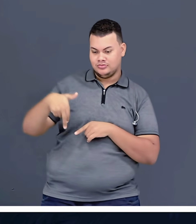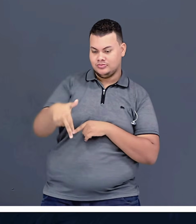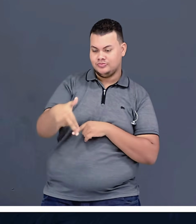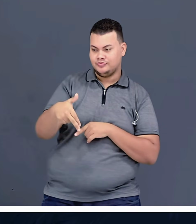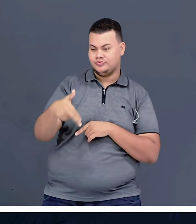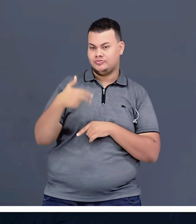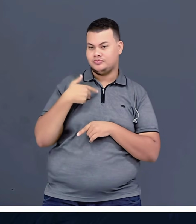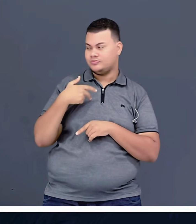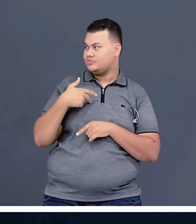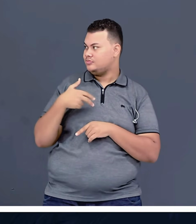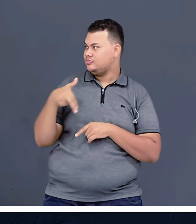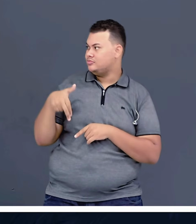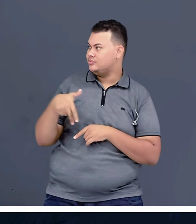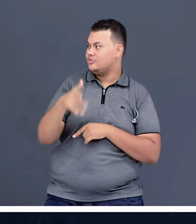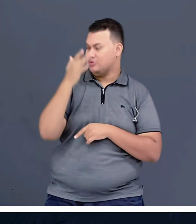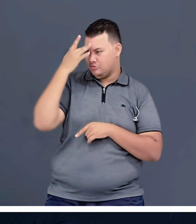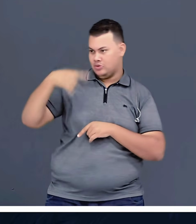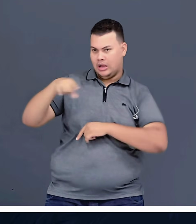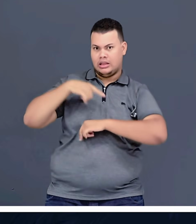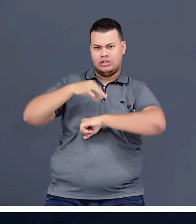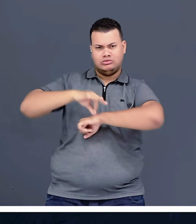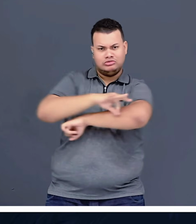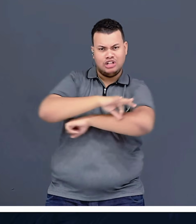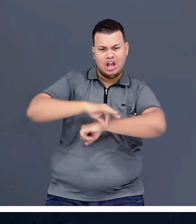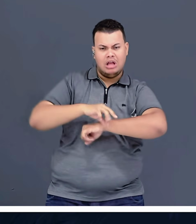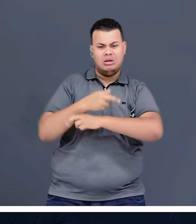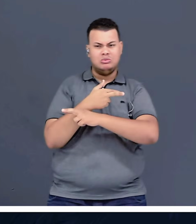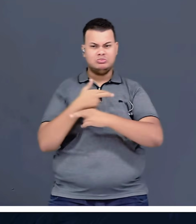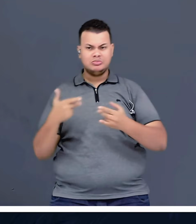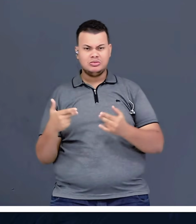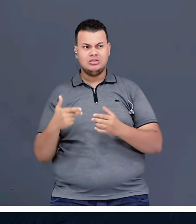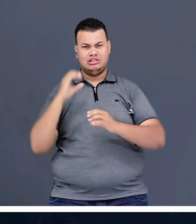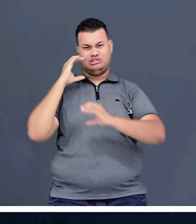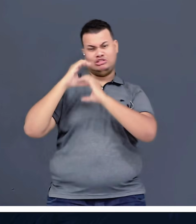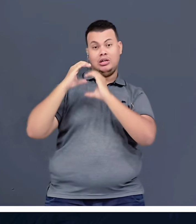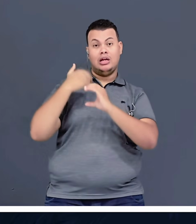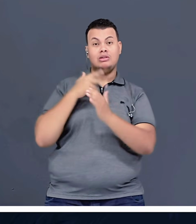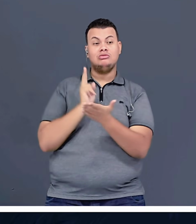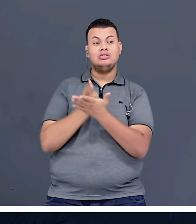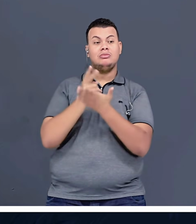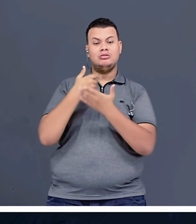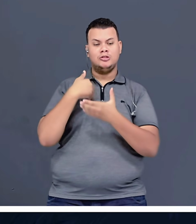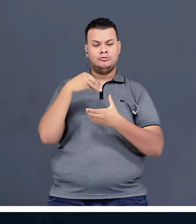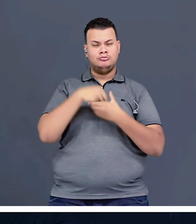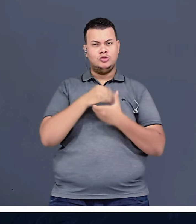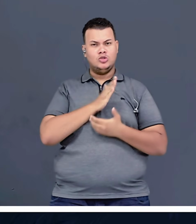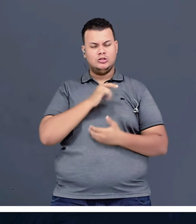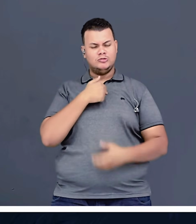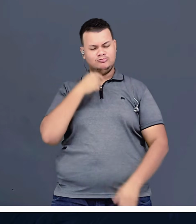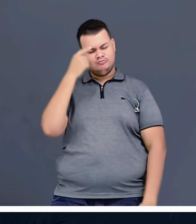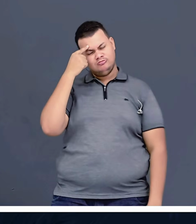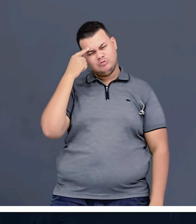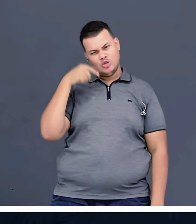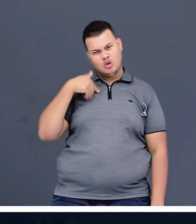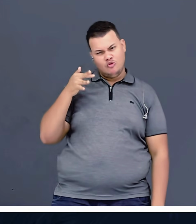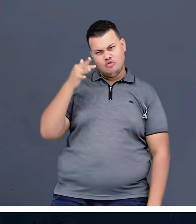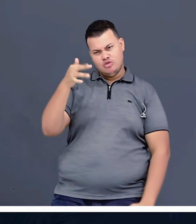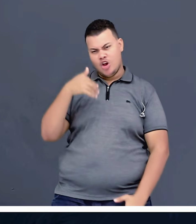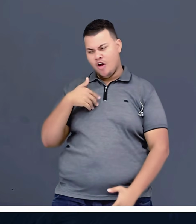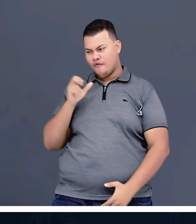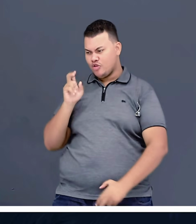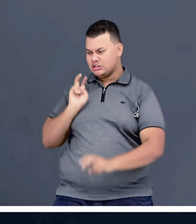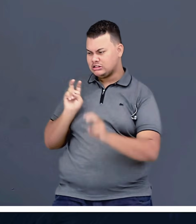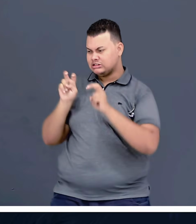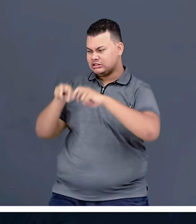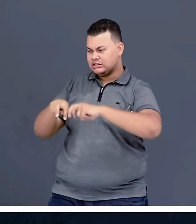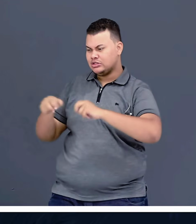né, os engenheiros e tal, e eu sempre dizia no meu coração, um dia eu vou estar ali,